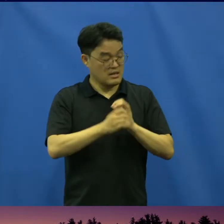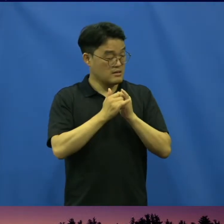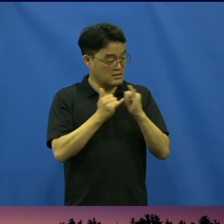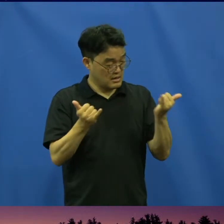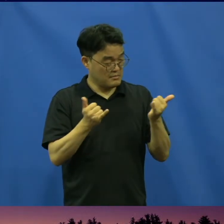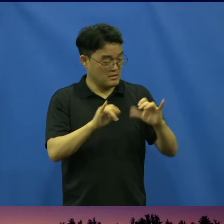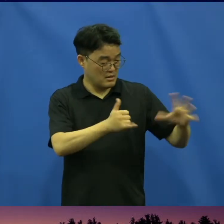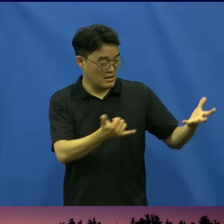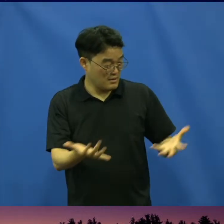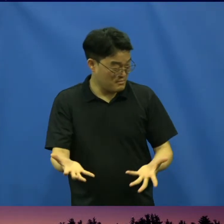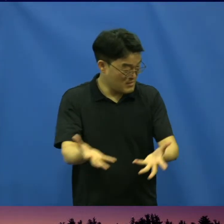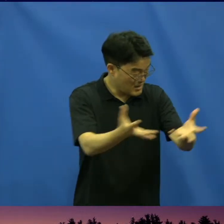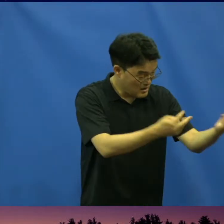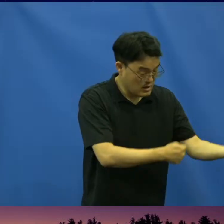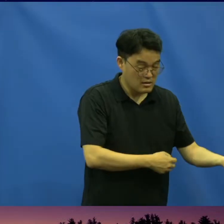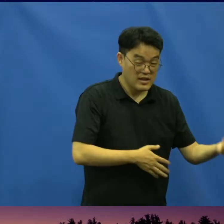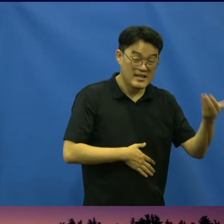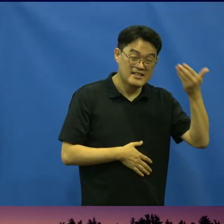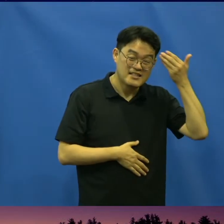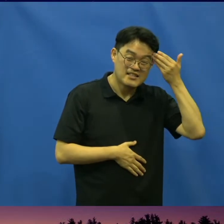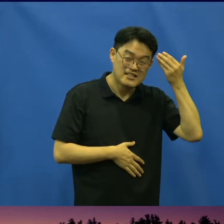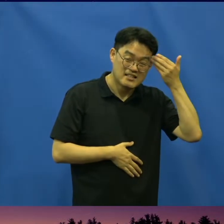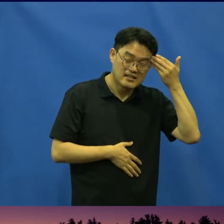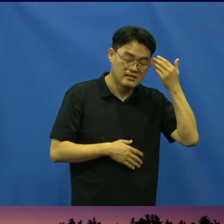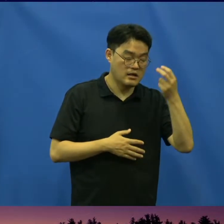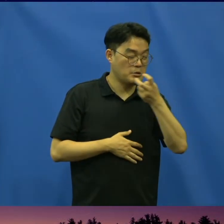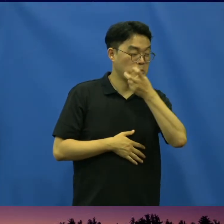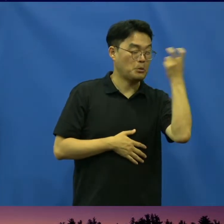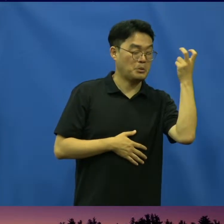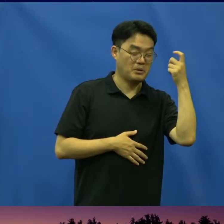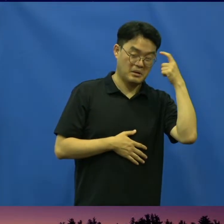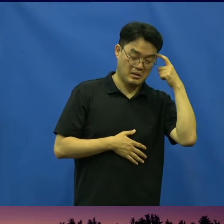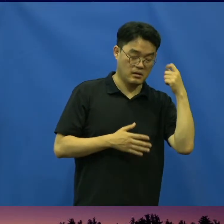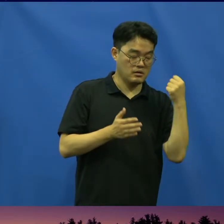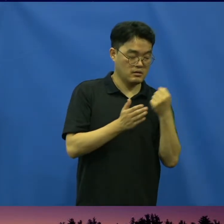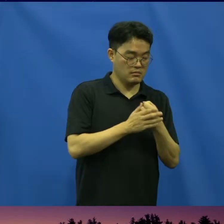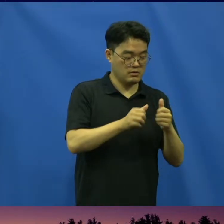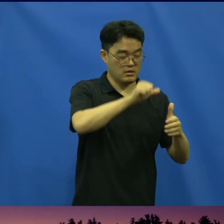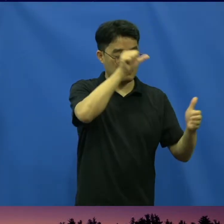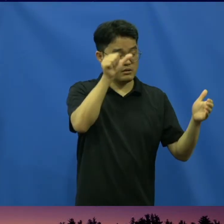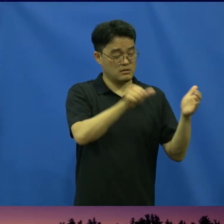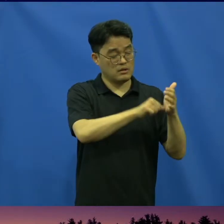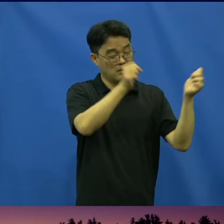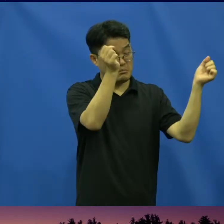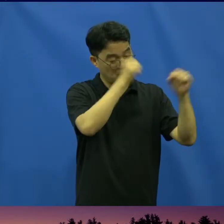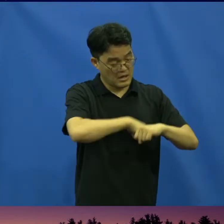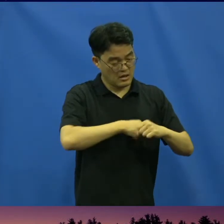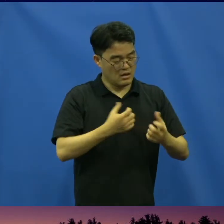인하여 망가지는 인생이 얼마나 많습니까? 중요한 것은